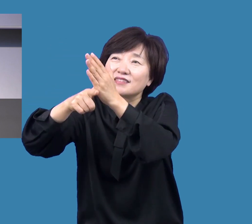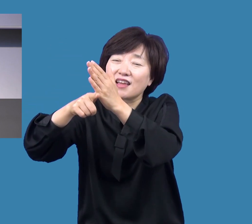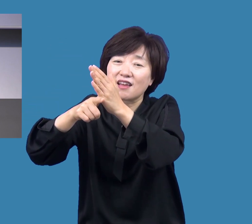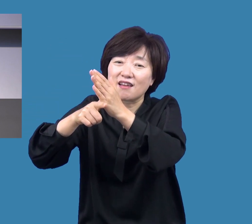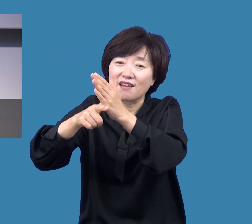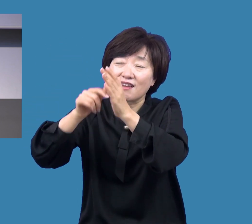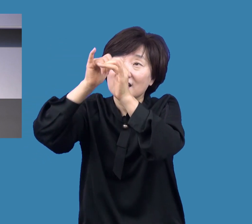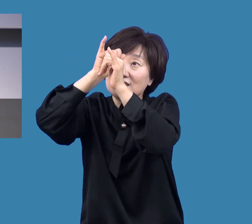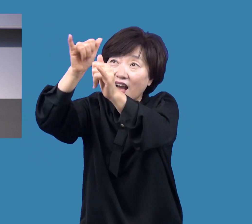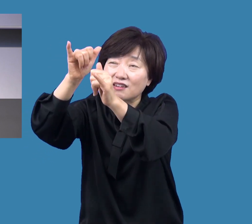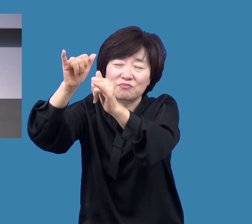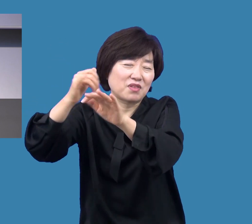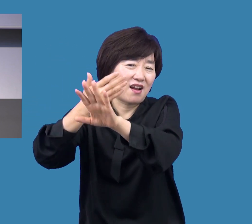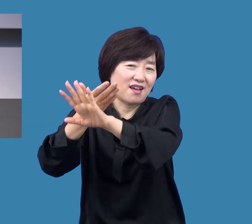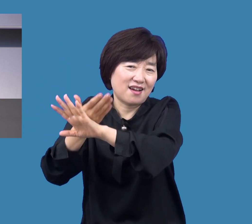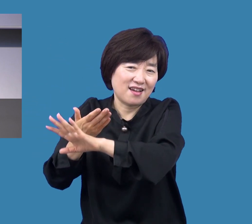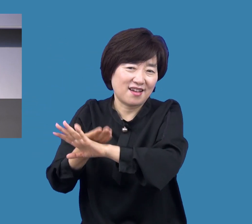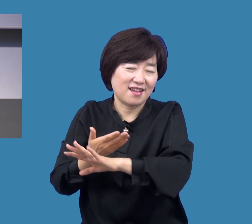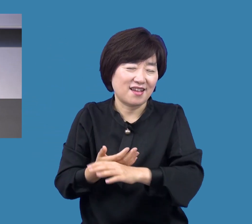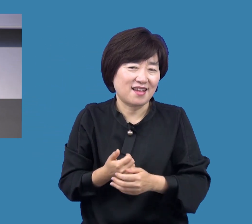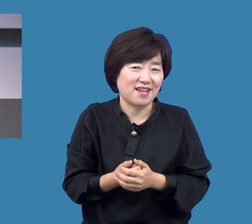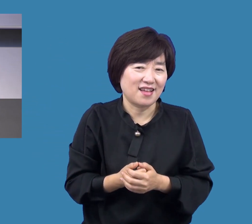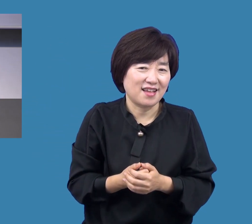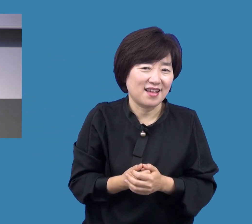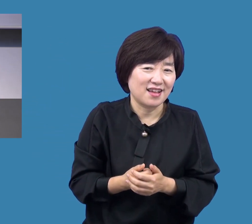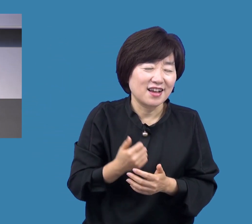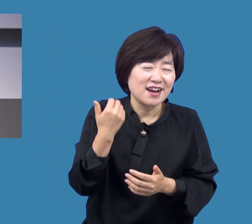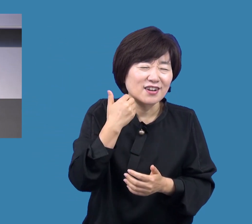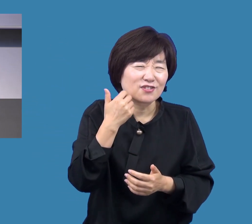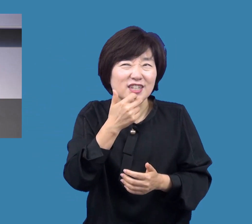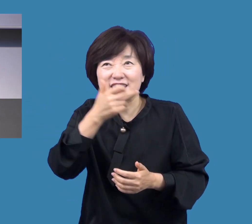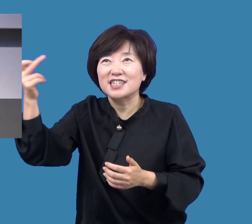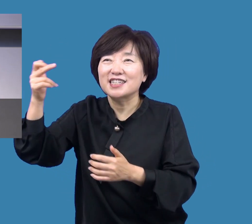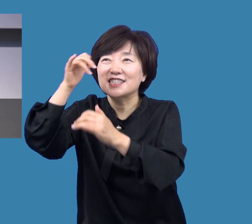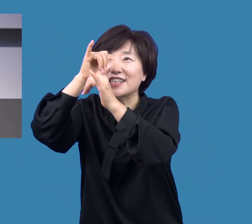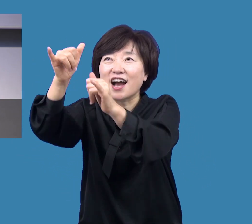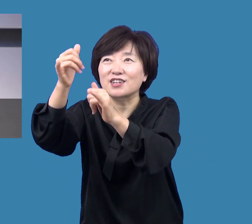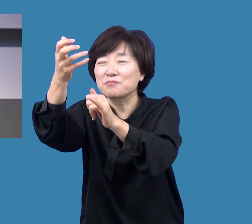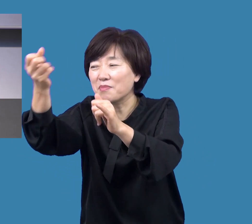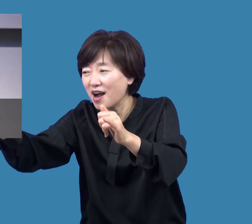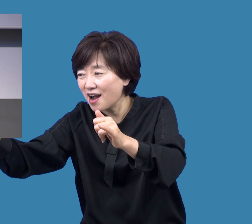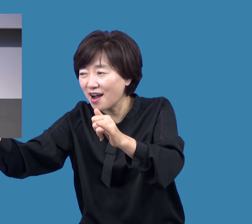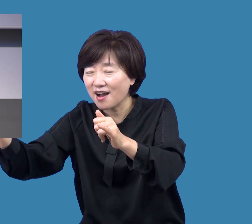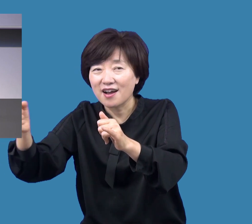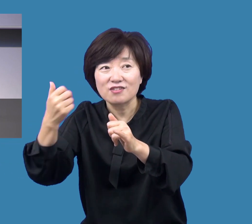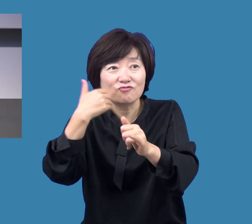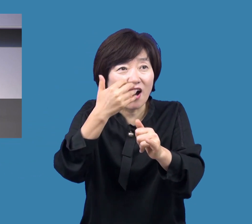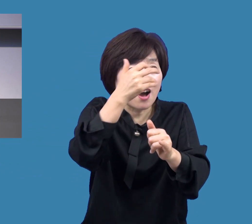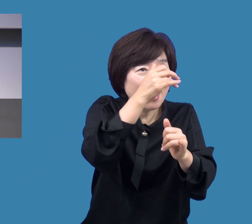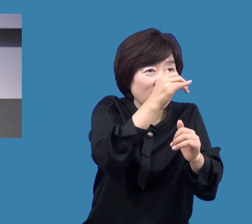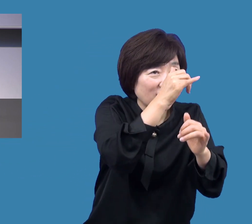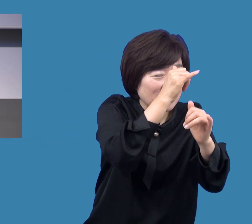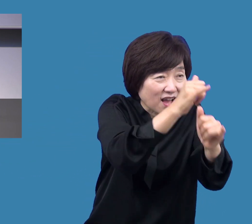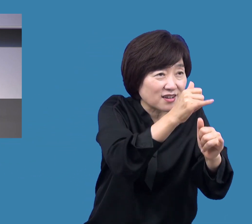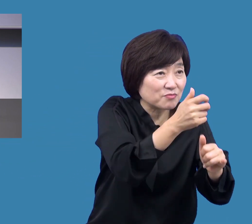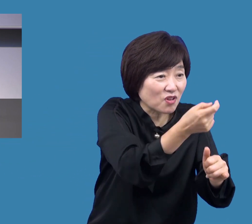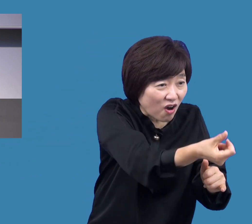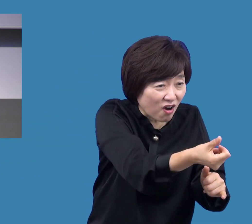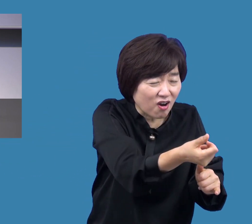이건 몰라요. 하늘나라에 갔을 때 누가 더 큰 상급을 모른다는 거야.